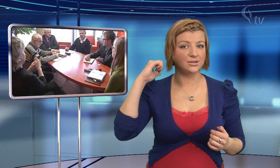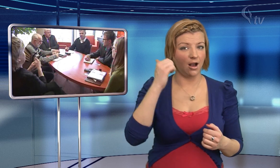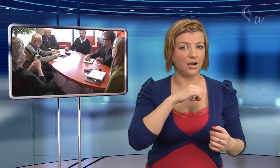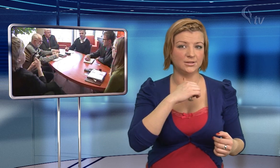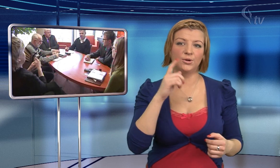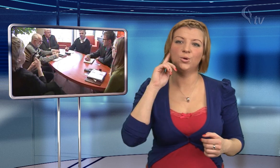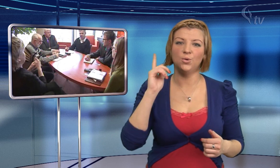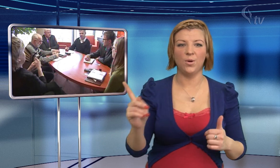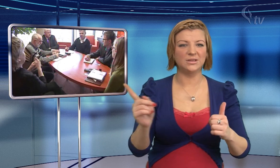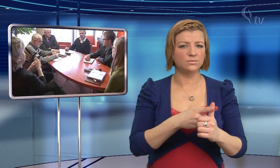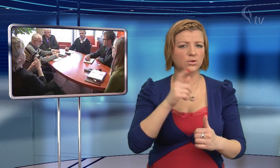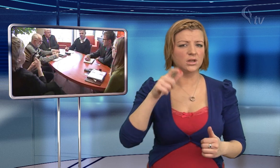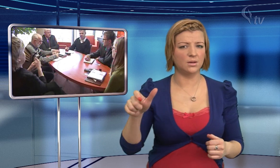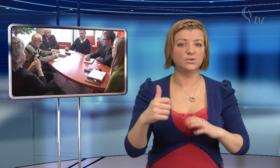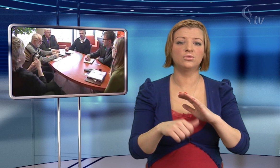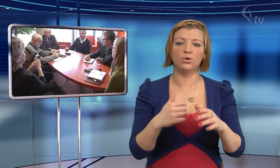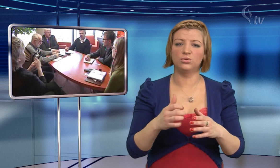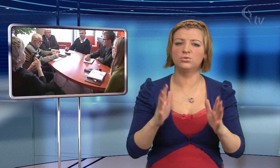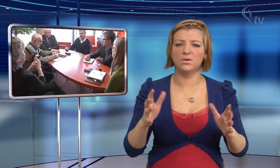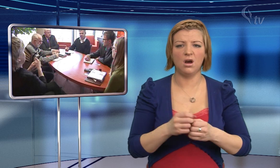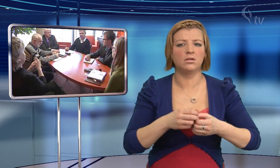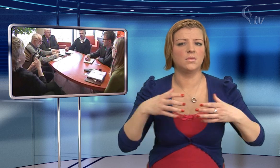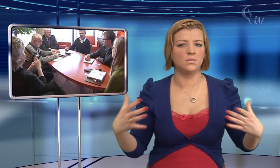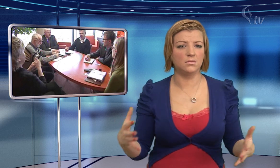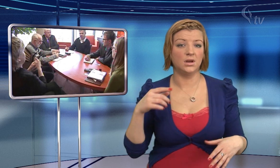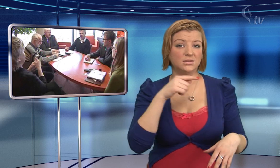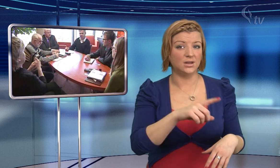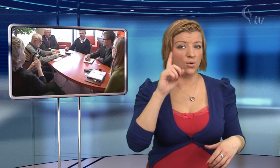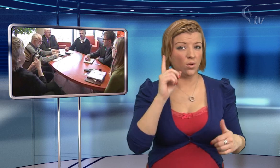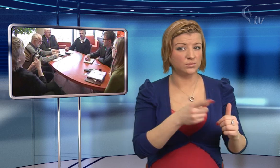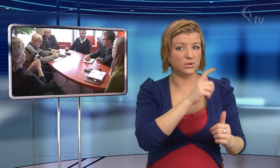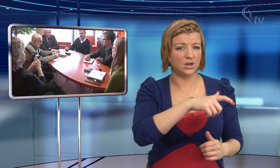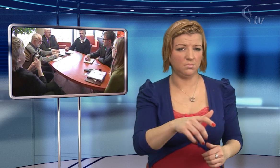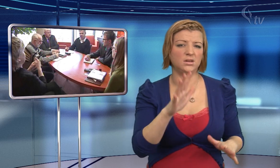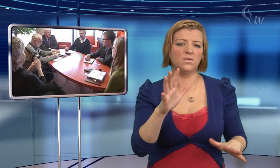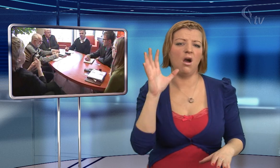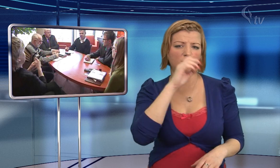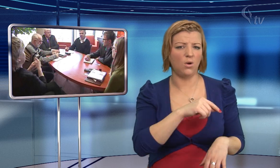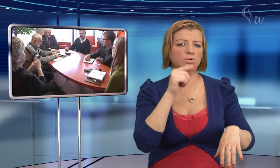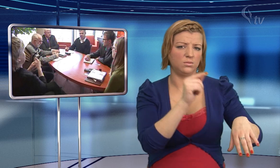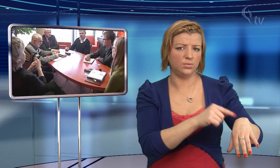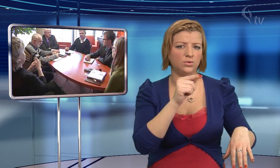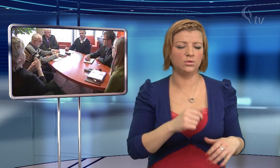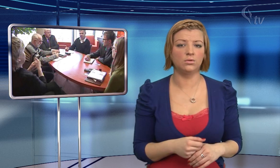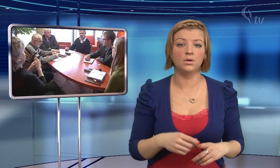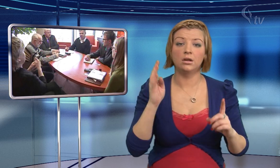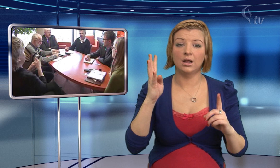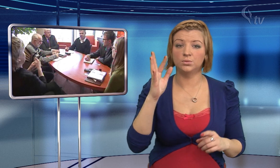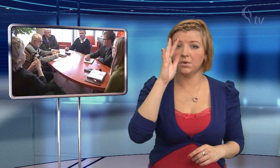Viimastel aastatel on kuulmispuudega inimeste töötus suuresti kasvanud ja see on puudutanud kuulmispuudega inimesi väga valusalt ja väga